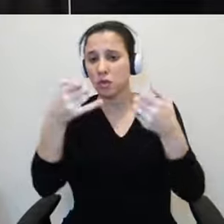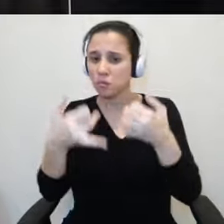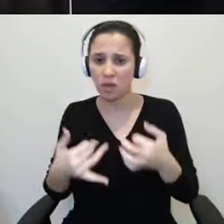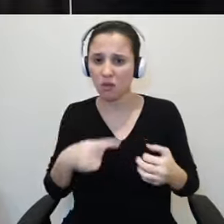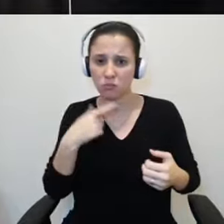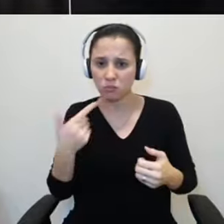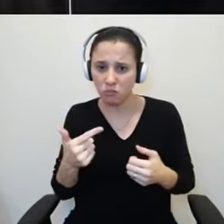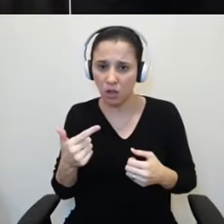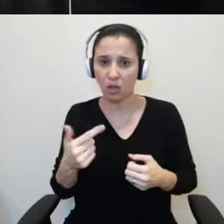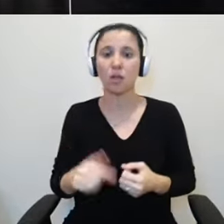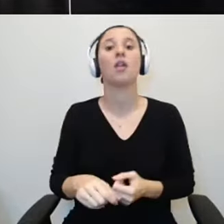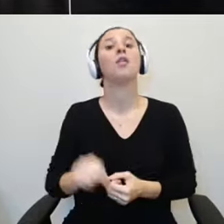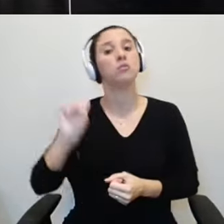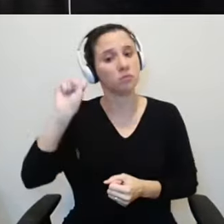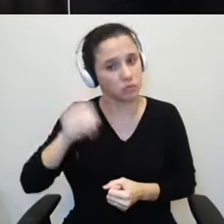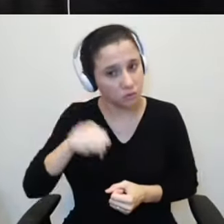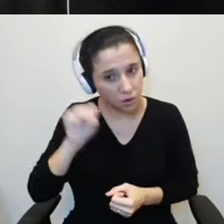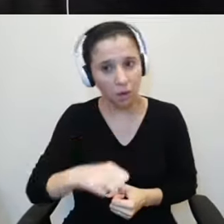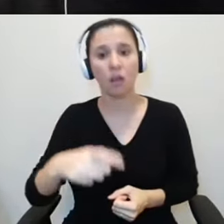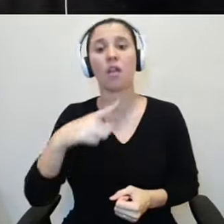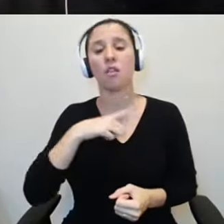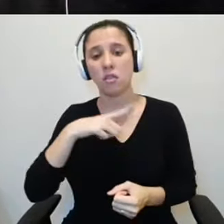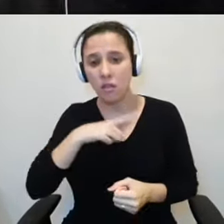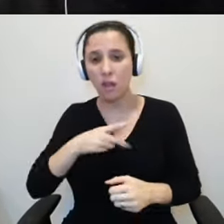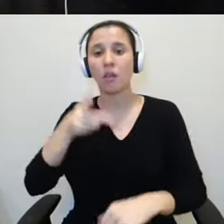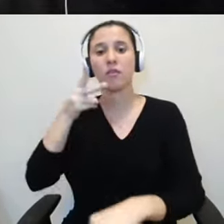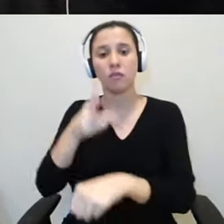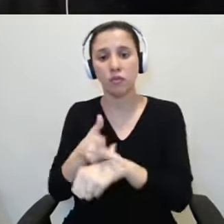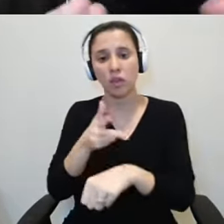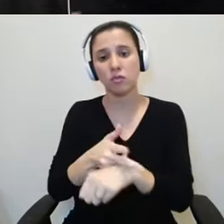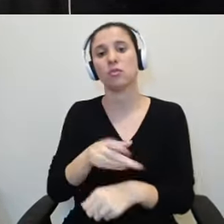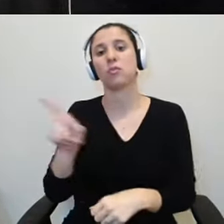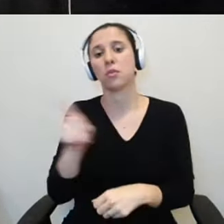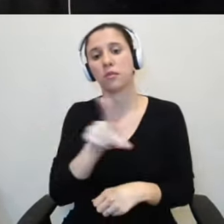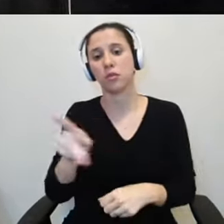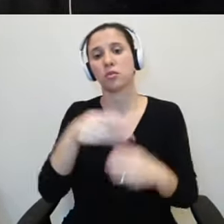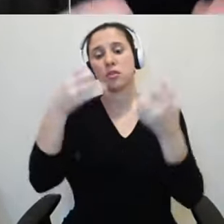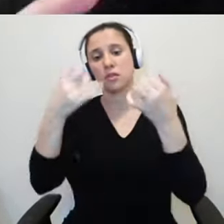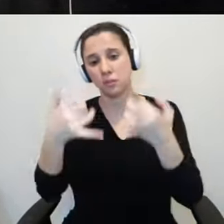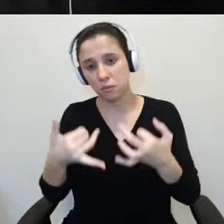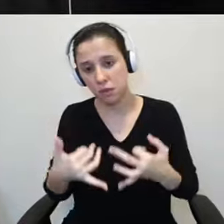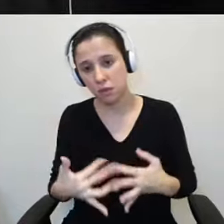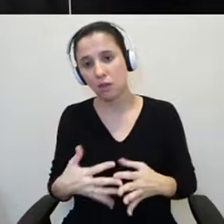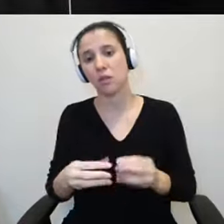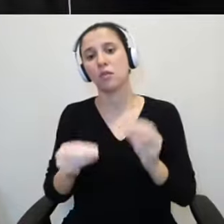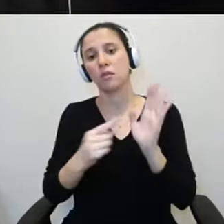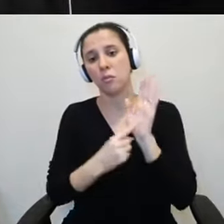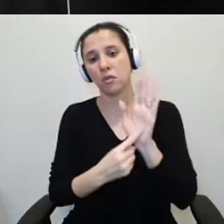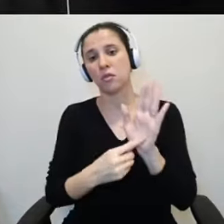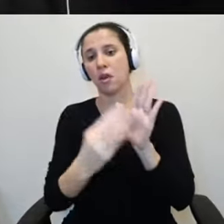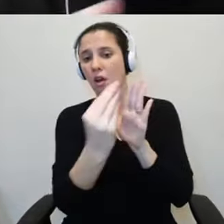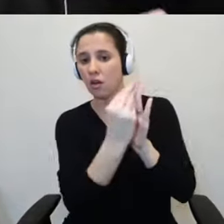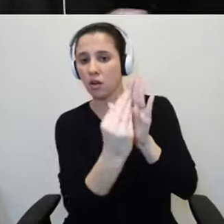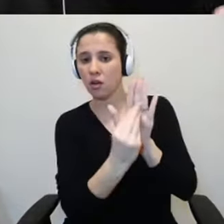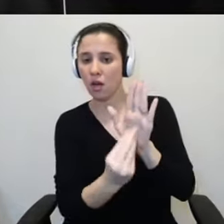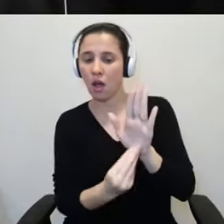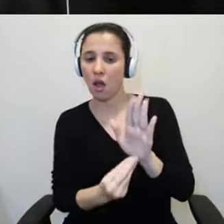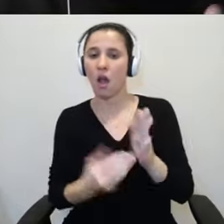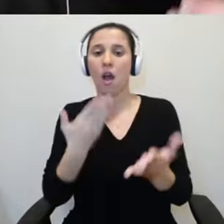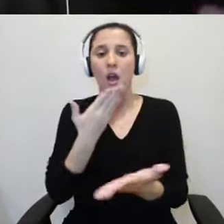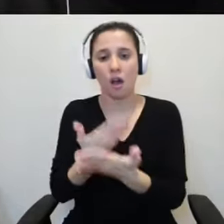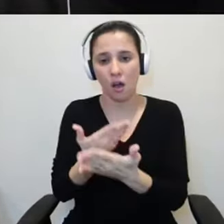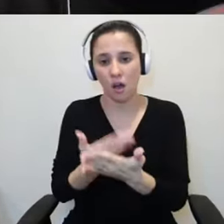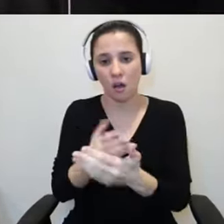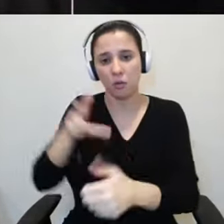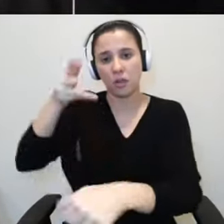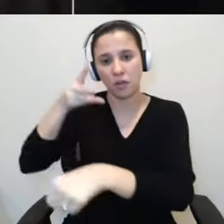delas vai sim exigir aí, vai ser disponibilizado conteúdos com aulas gravadas no YouTube ou PowerPoint narrado